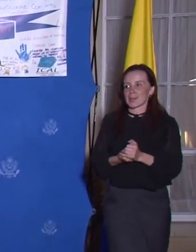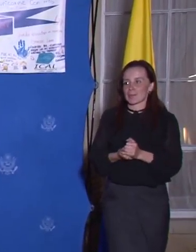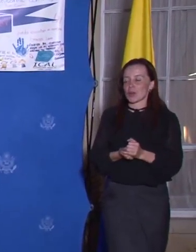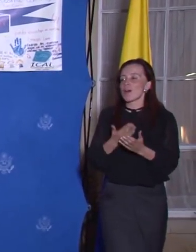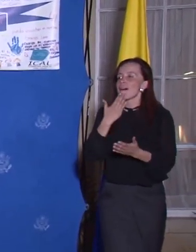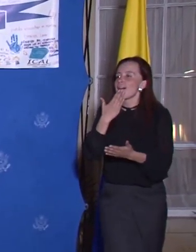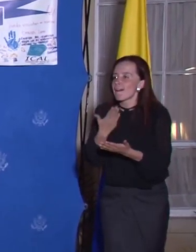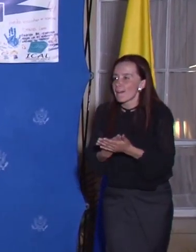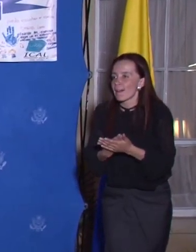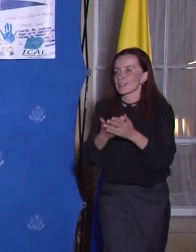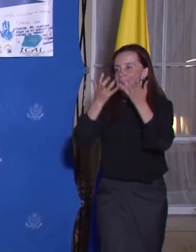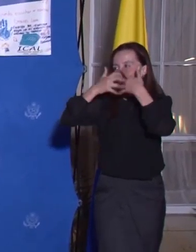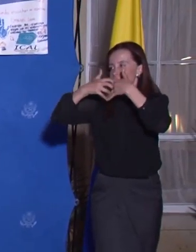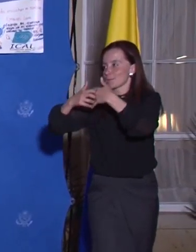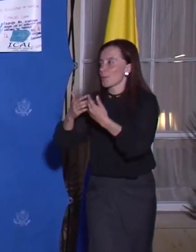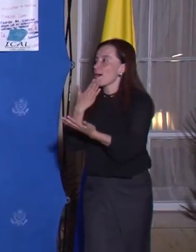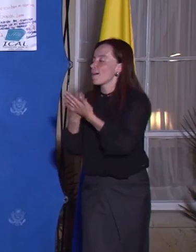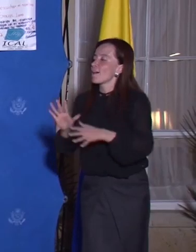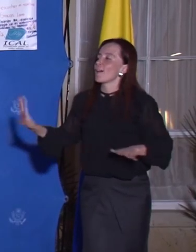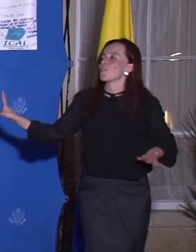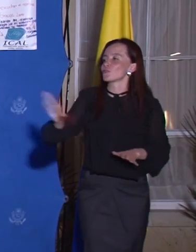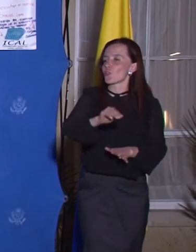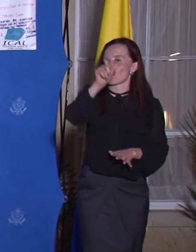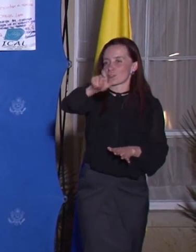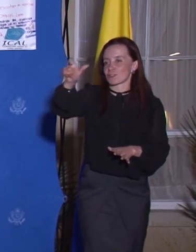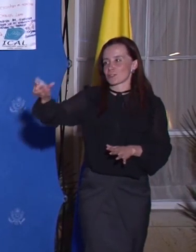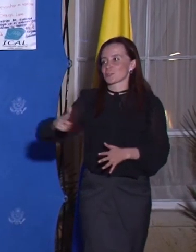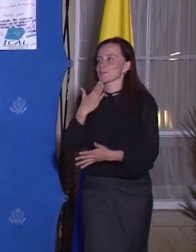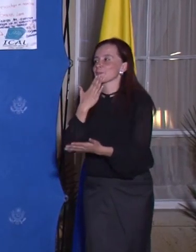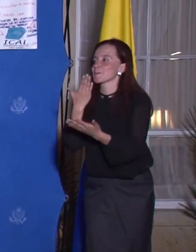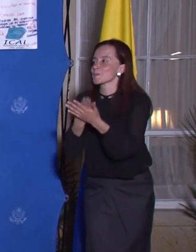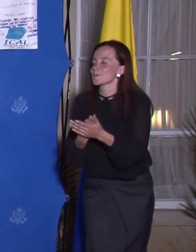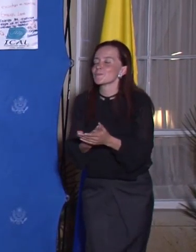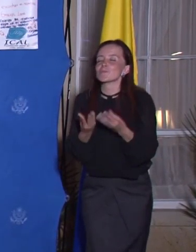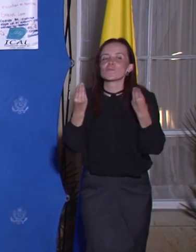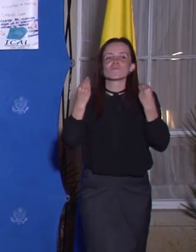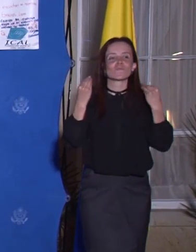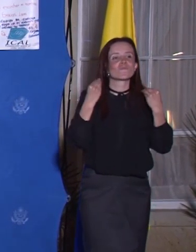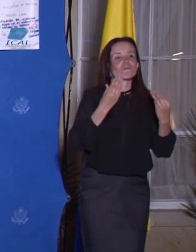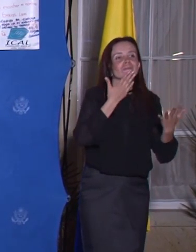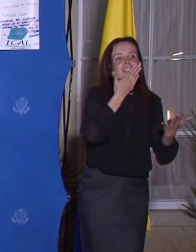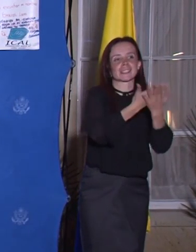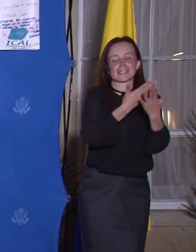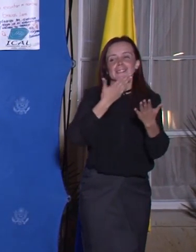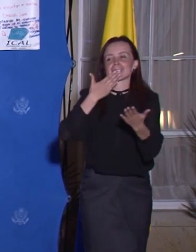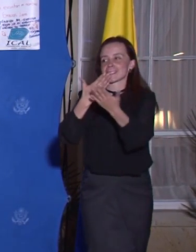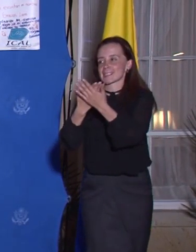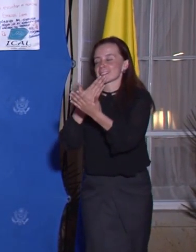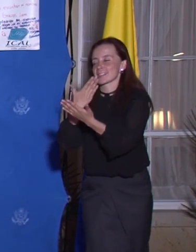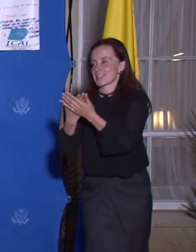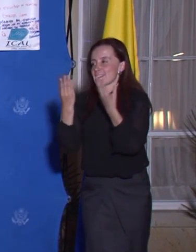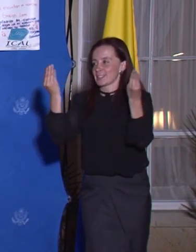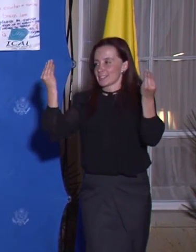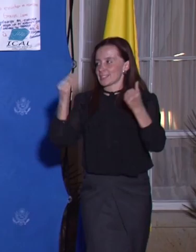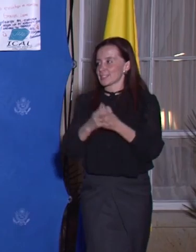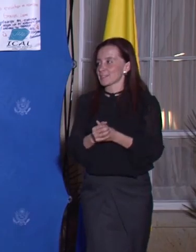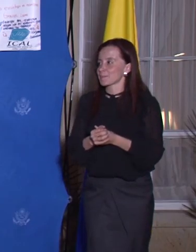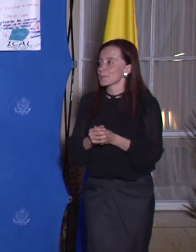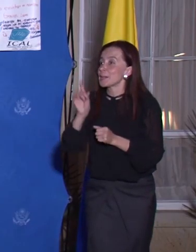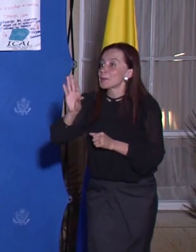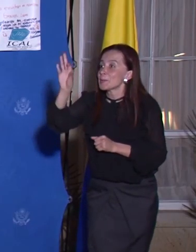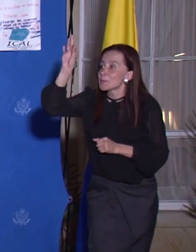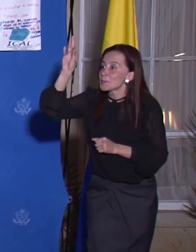gestora, comunicadora, a todo el grupo de Chicago Sister. Muchísimas, muchísimas gracias a todos. Y otra